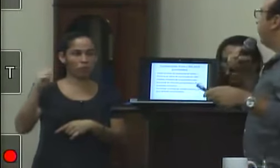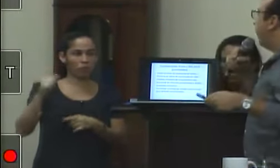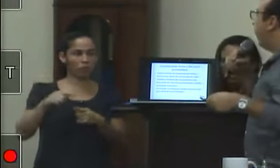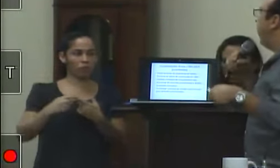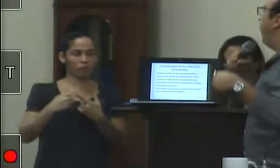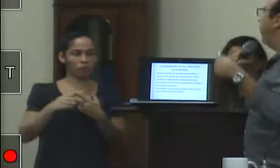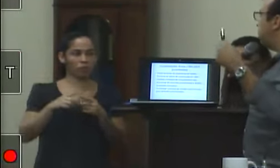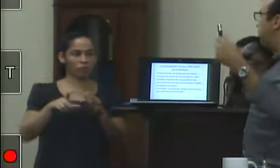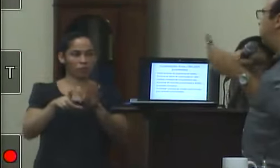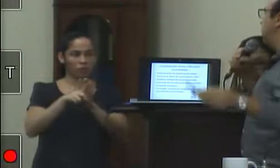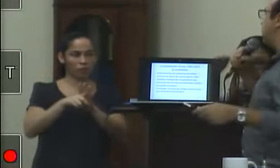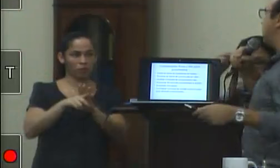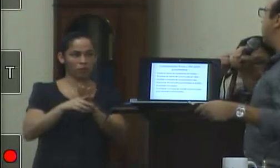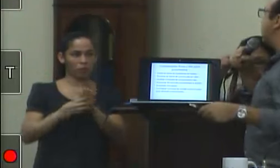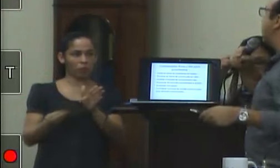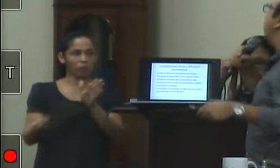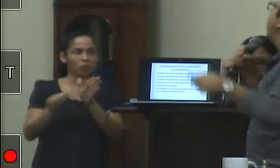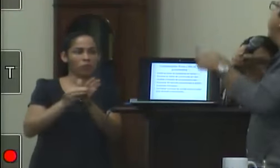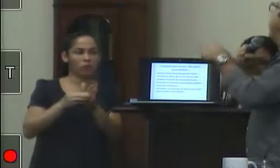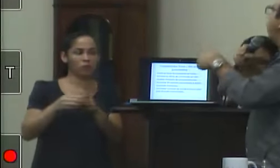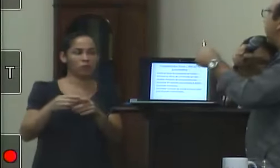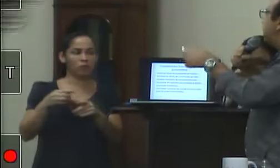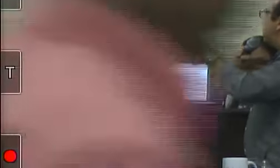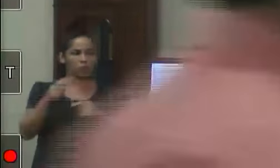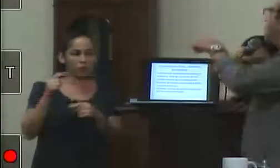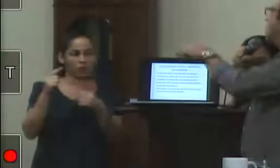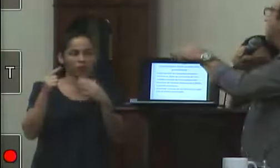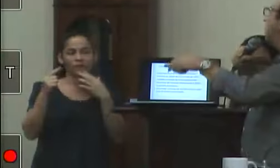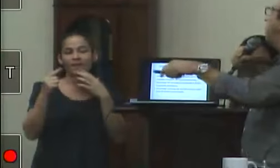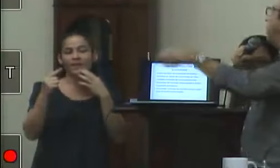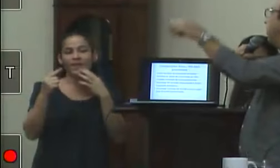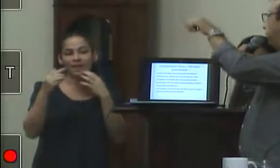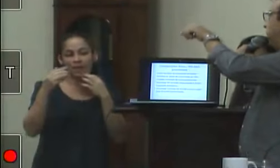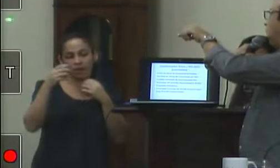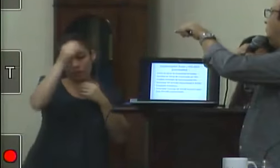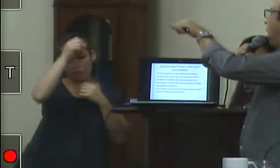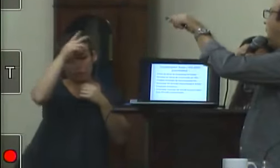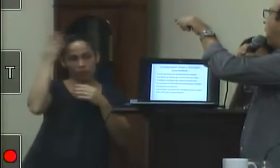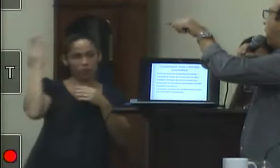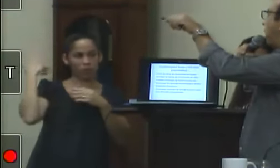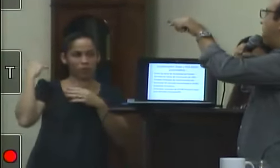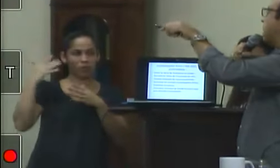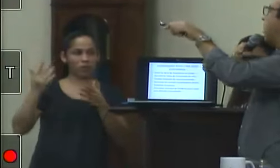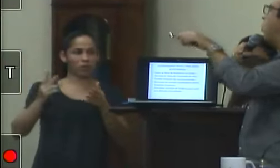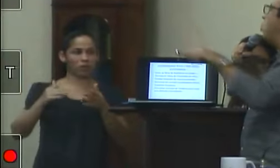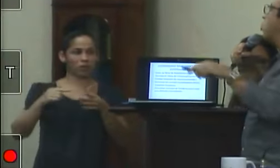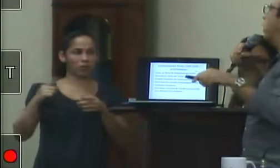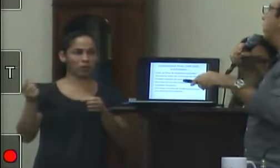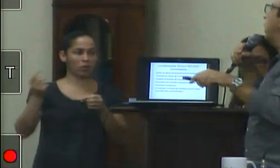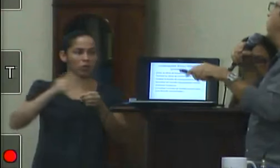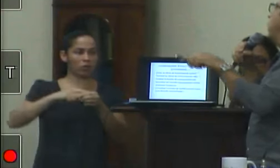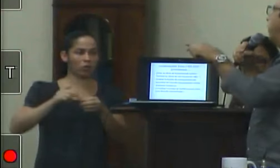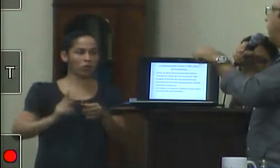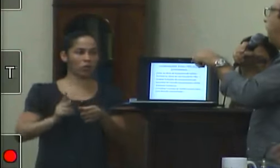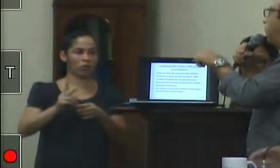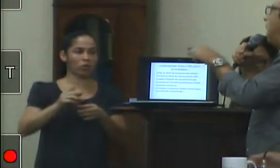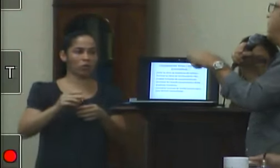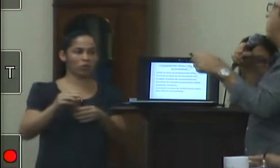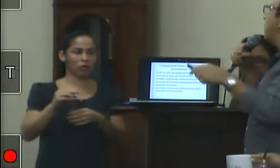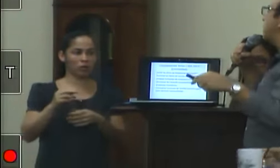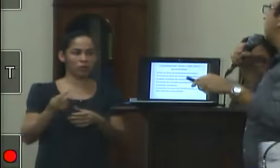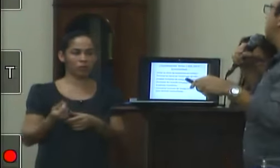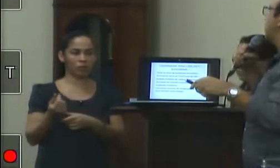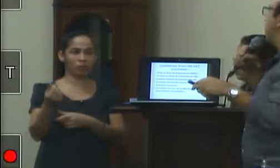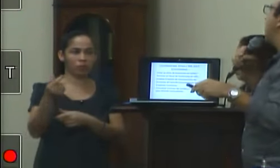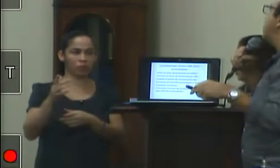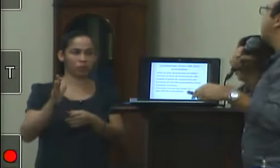emenda da gestão passada, que a gente vai conseguir colocar mais recurso ainda para